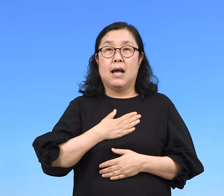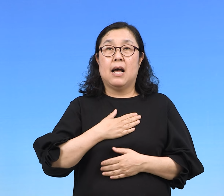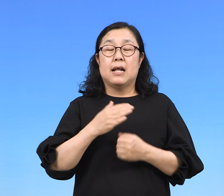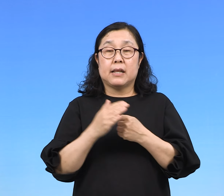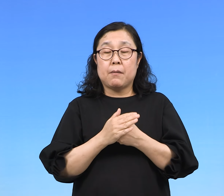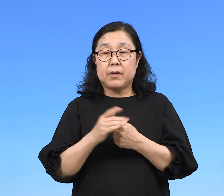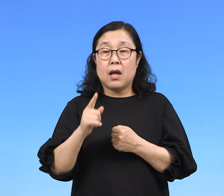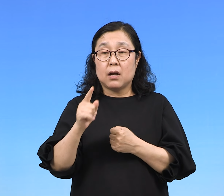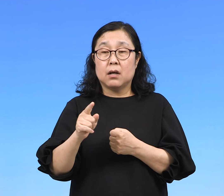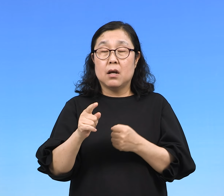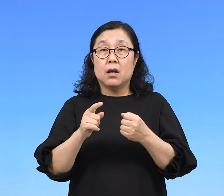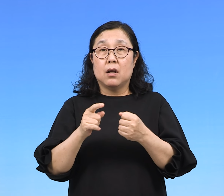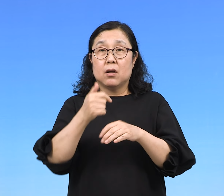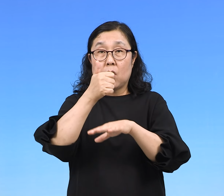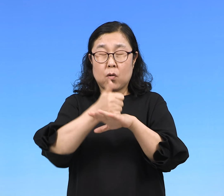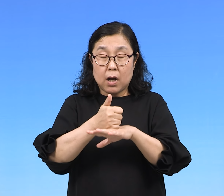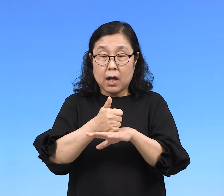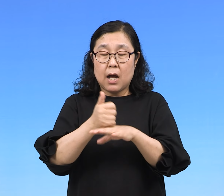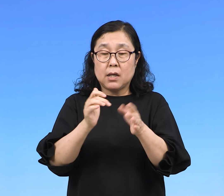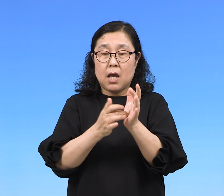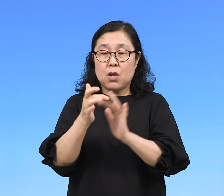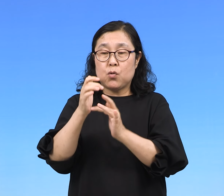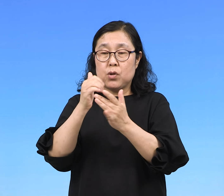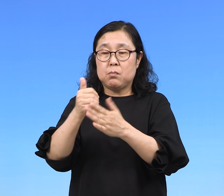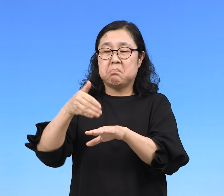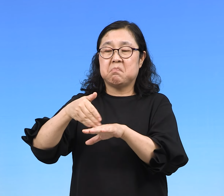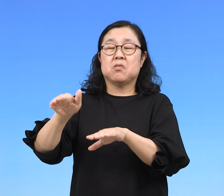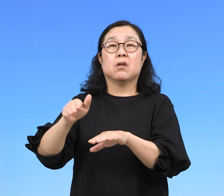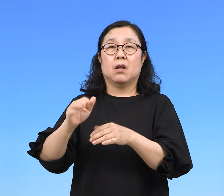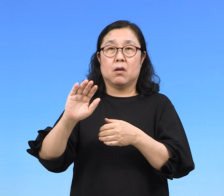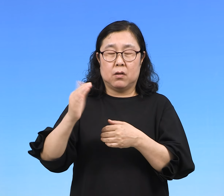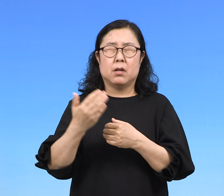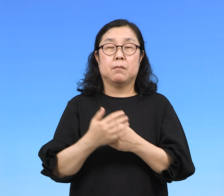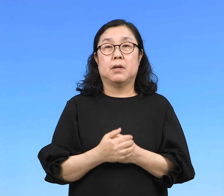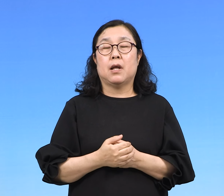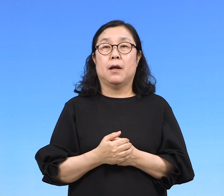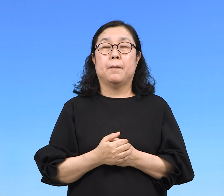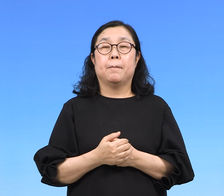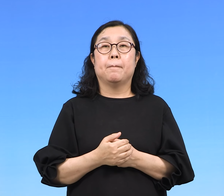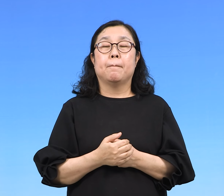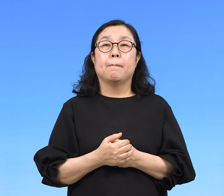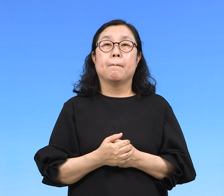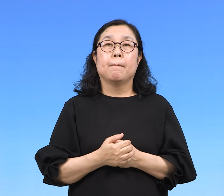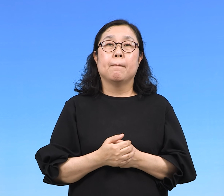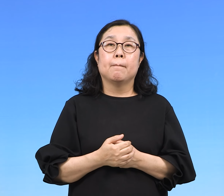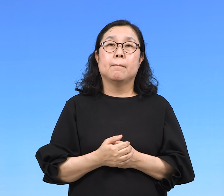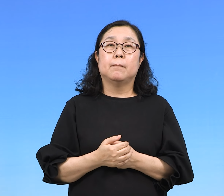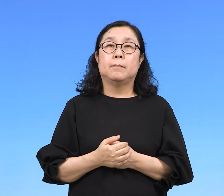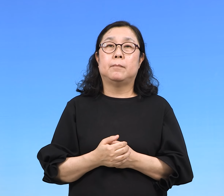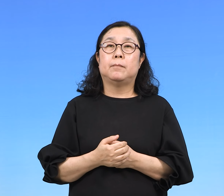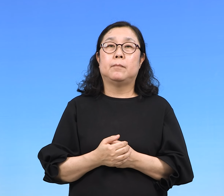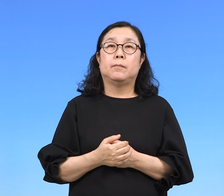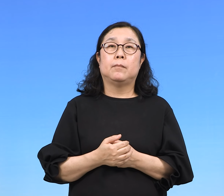아는 그게 예수님을 배척하는 결과를 가져왔다, 이런 말도 안 되는 일이 지금 본문에서 일어난 거